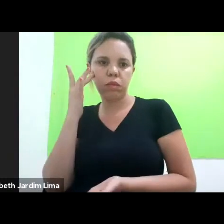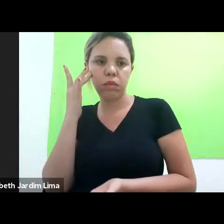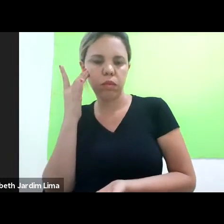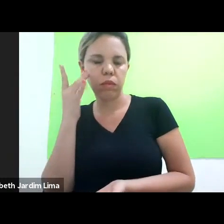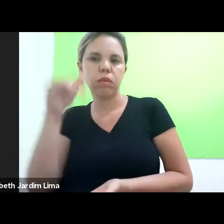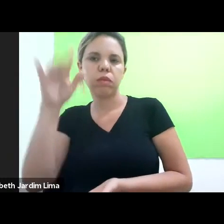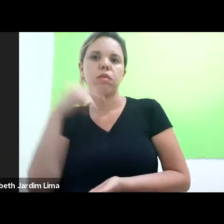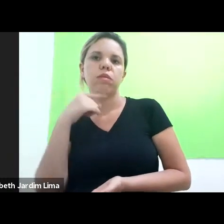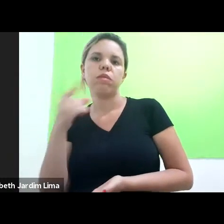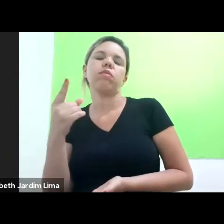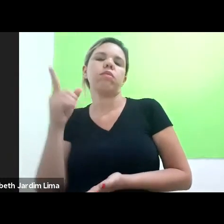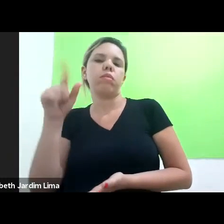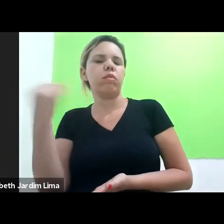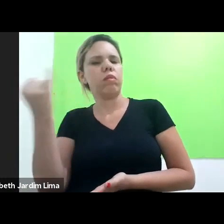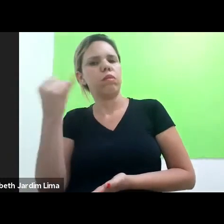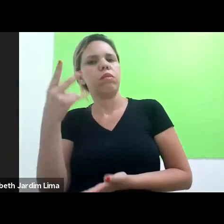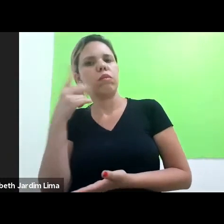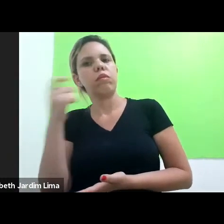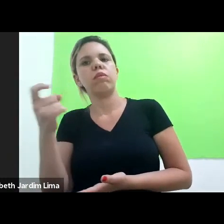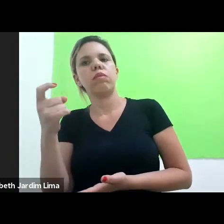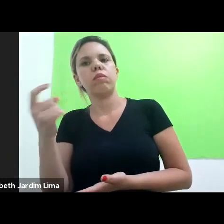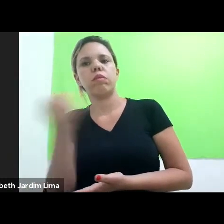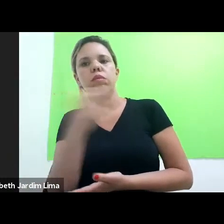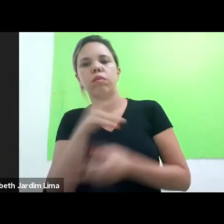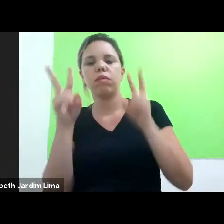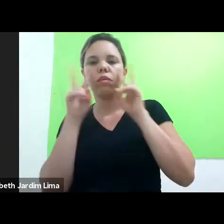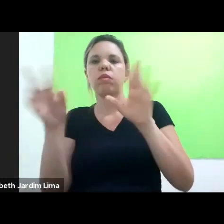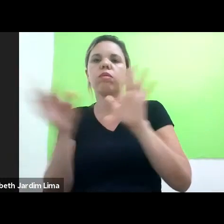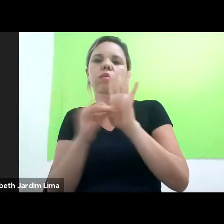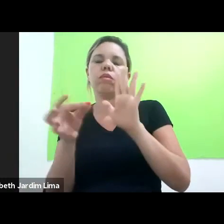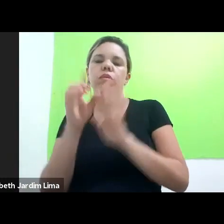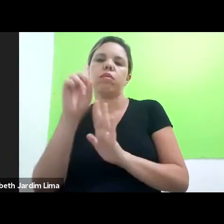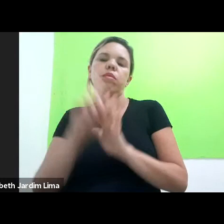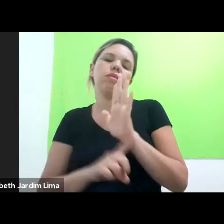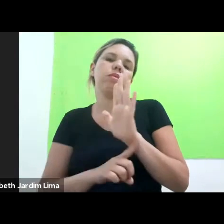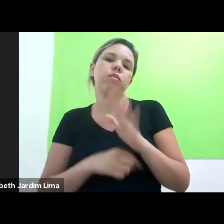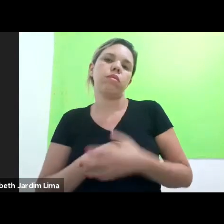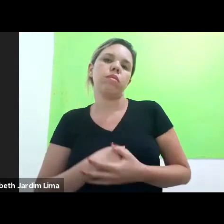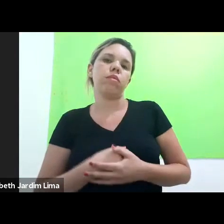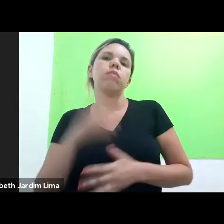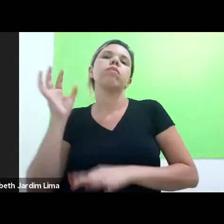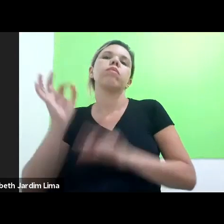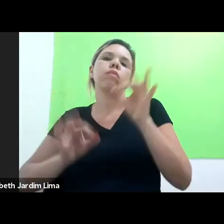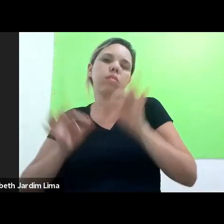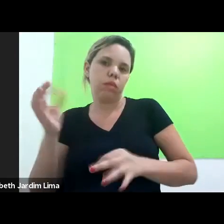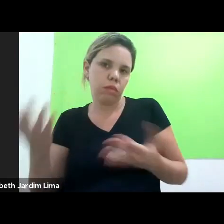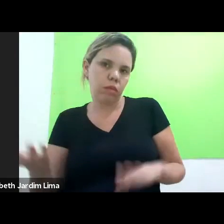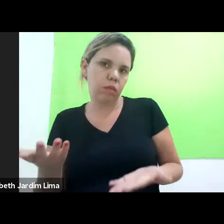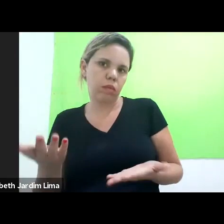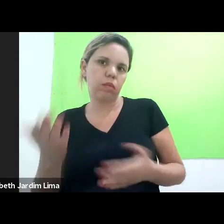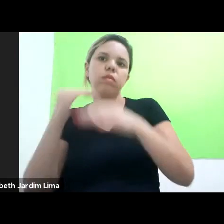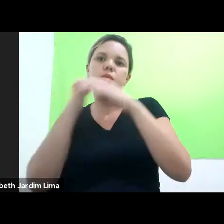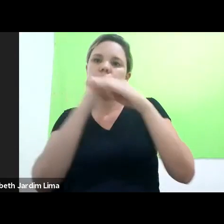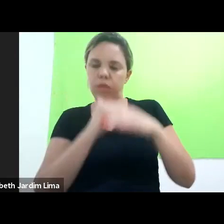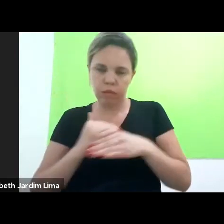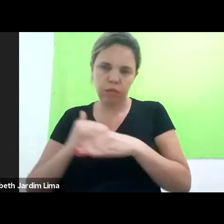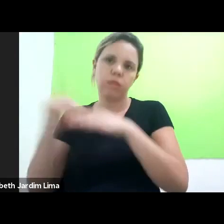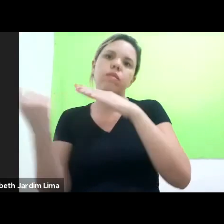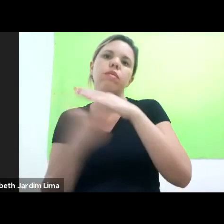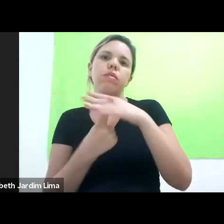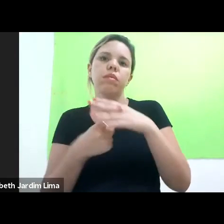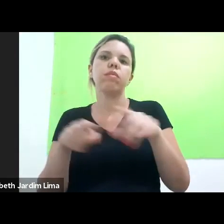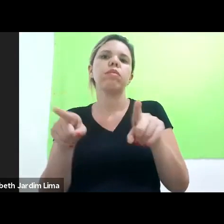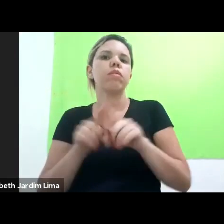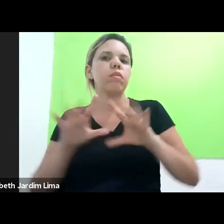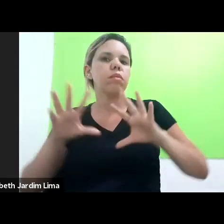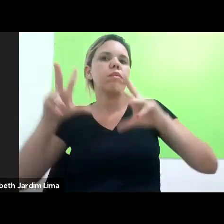de conveniência. Lançar um novo olhar sobre o direito é uma questão de justiça, de equidade, mas, sobretudo,